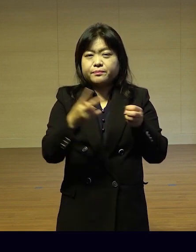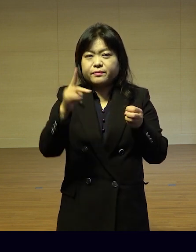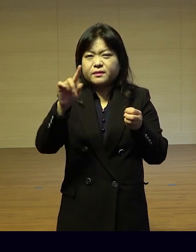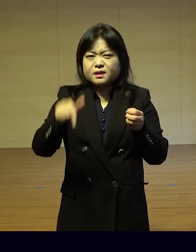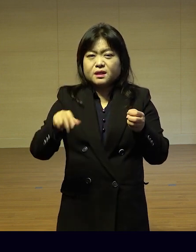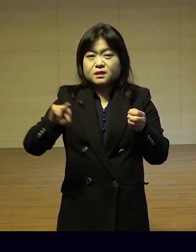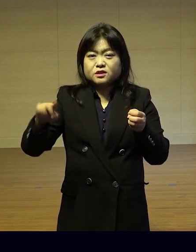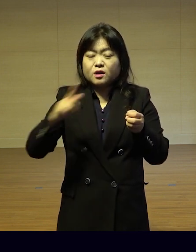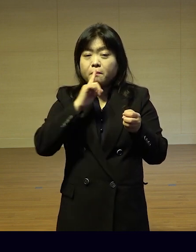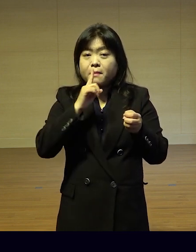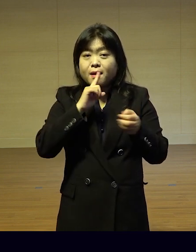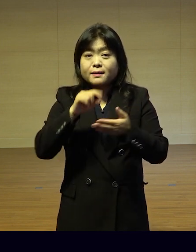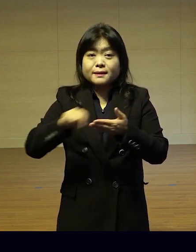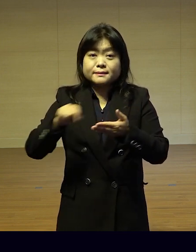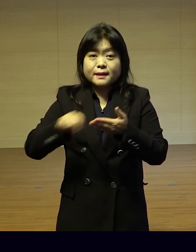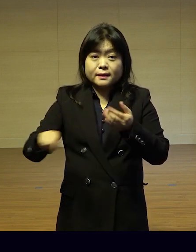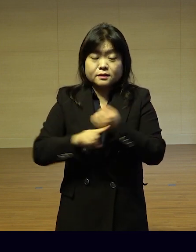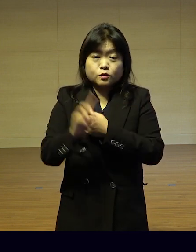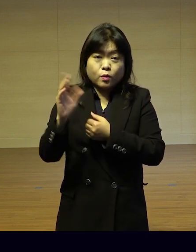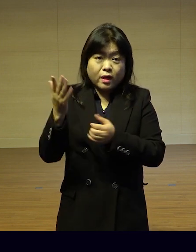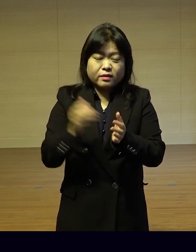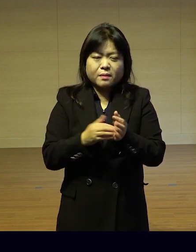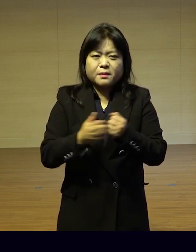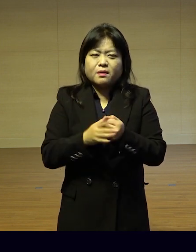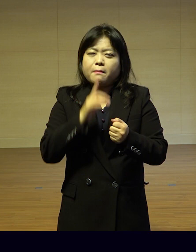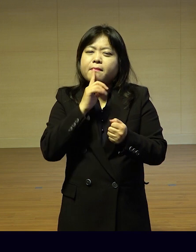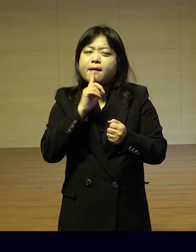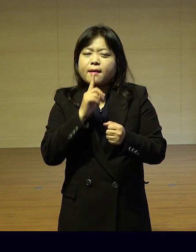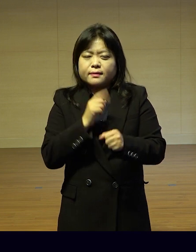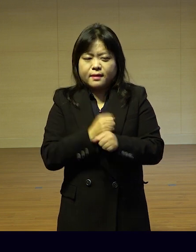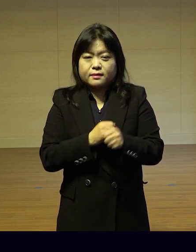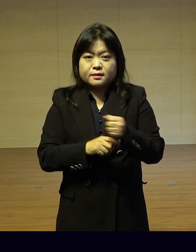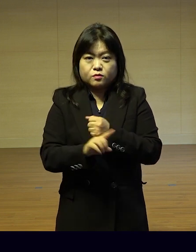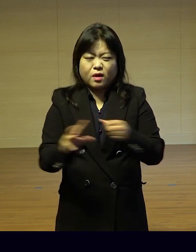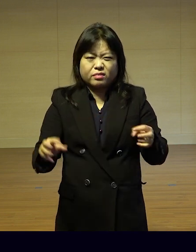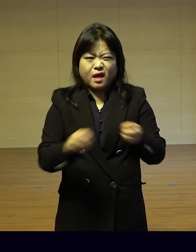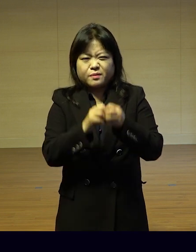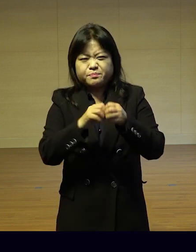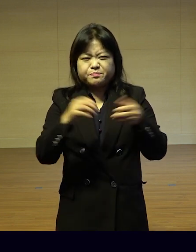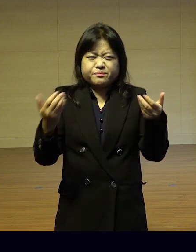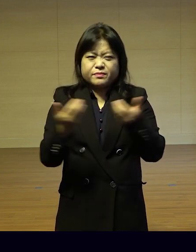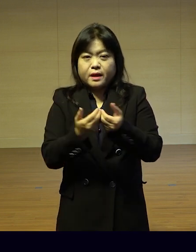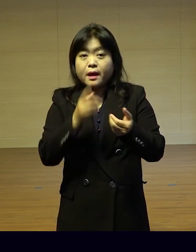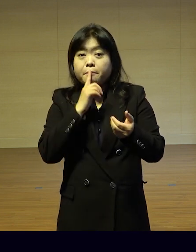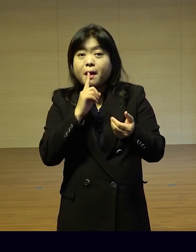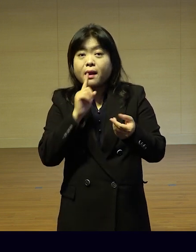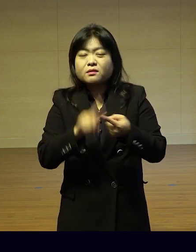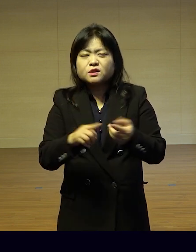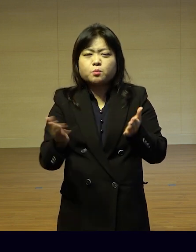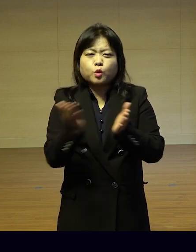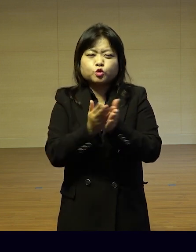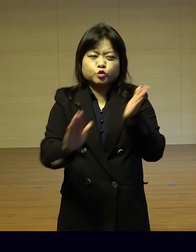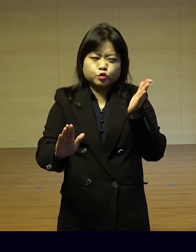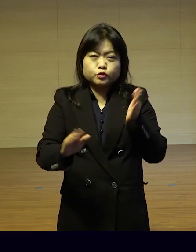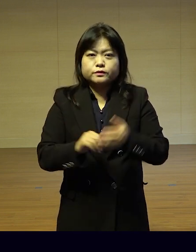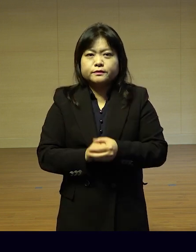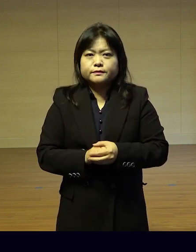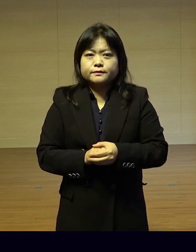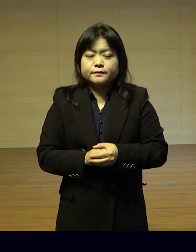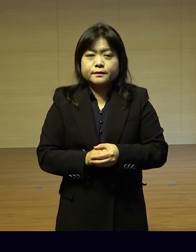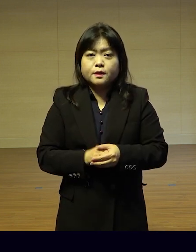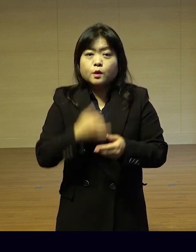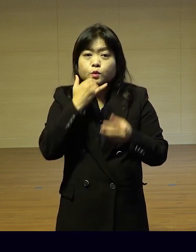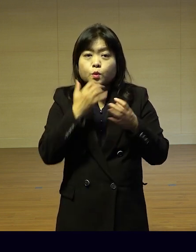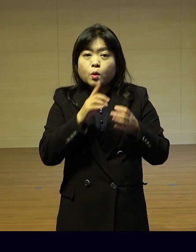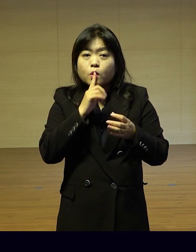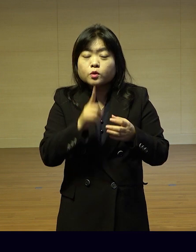딕션은 말하다, 쓰다. 근데 여기서는 이제 말하다는 뜻이죠. 그러니까 대립되게 말하는 것이 모순입니다.